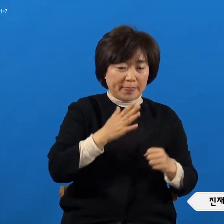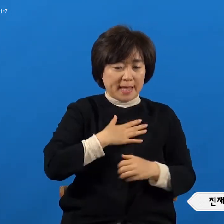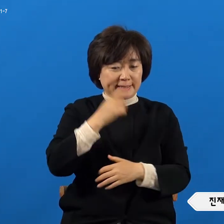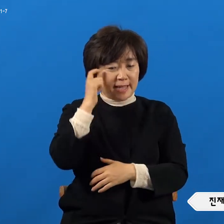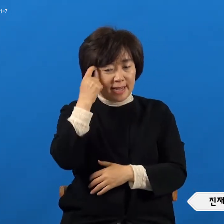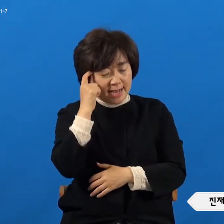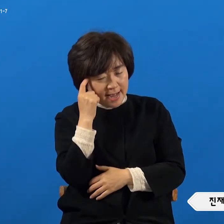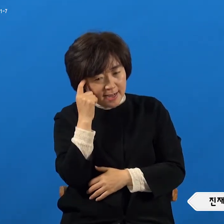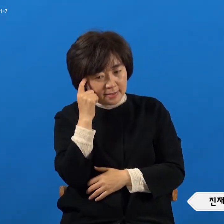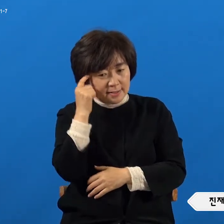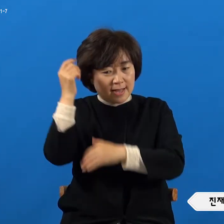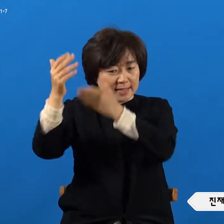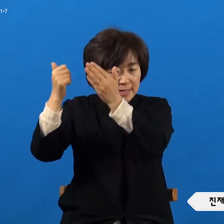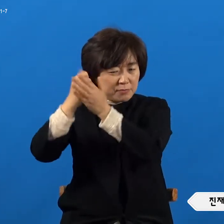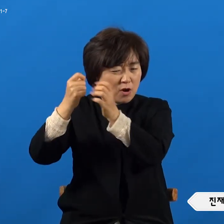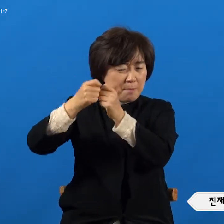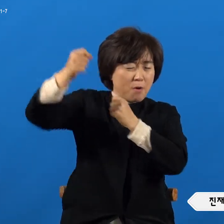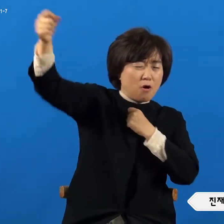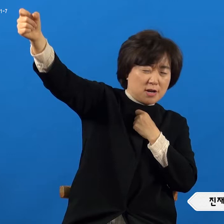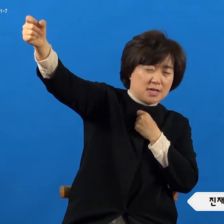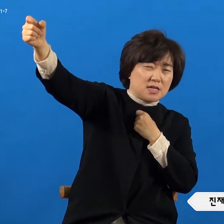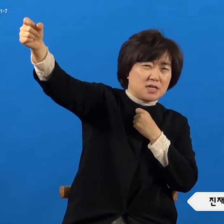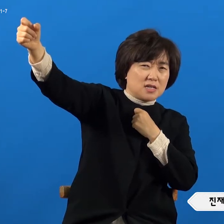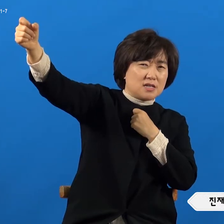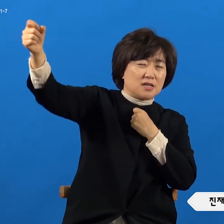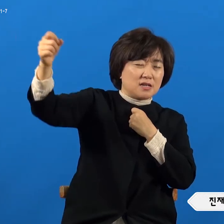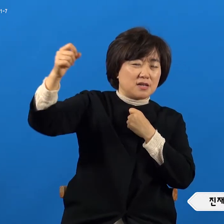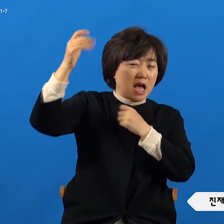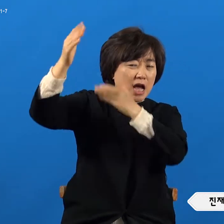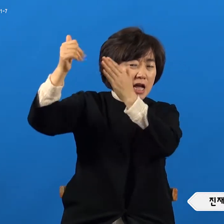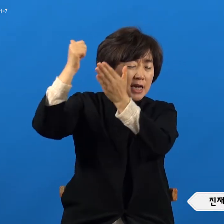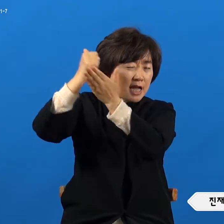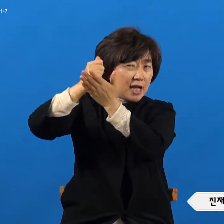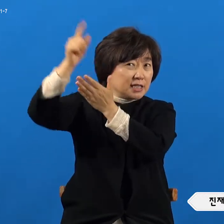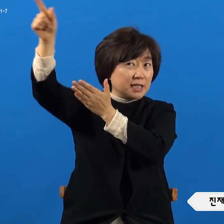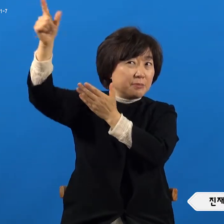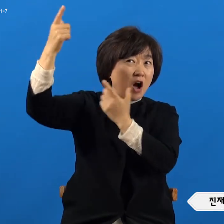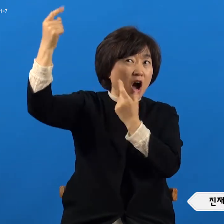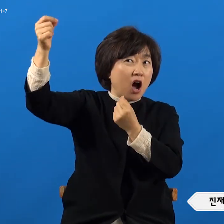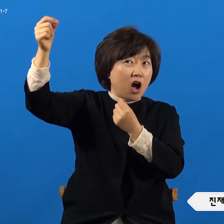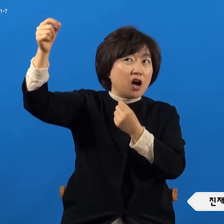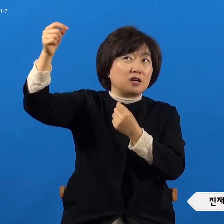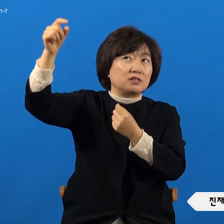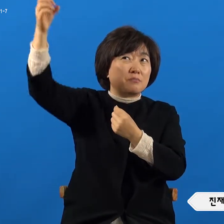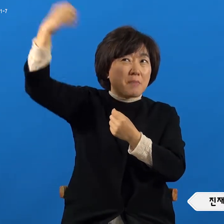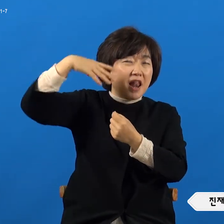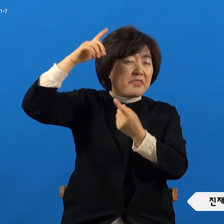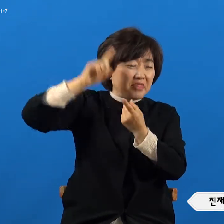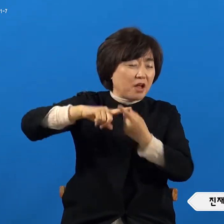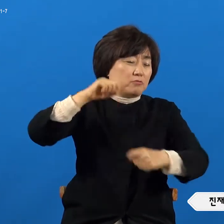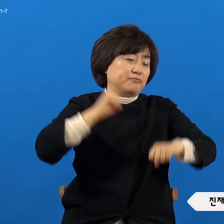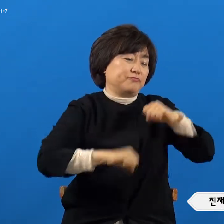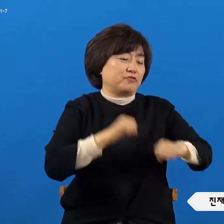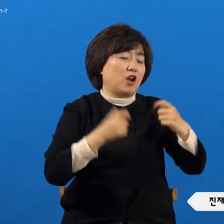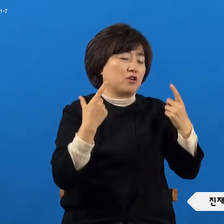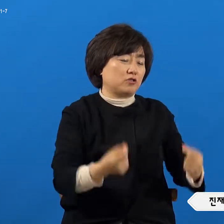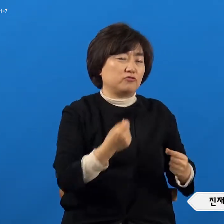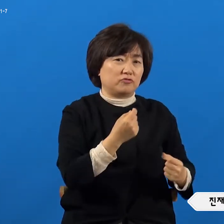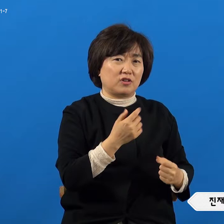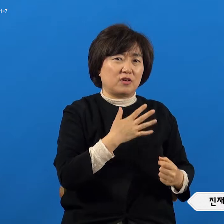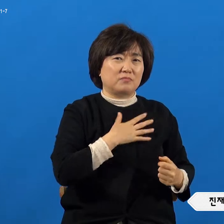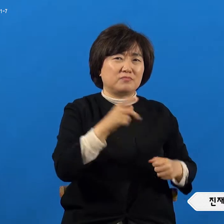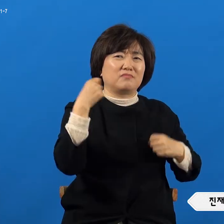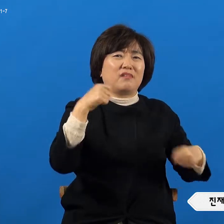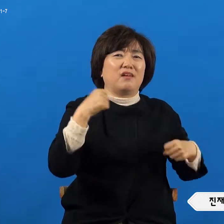하면서 하나님과 가까이 하지 않으면서 마치 하나님 일을 한다는 그 자체가 하나님이 내게 주신